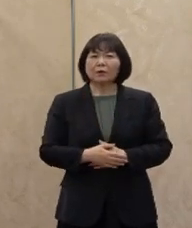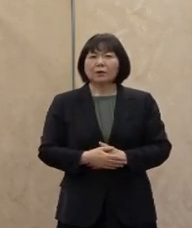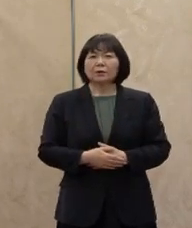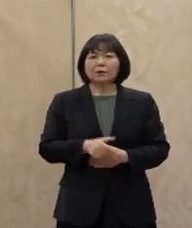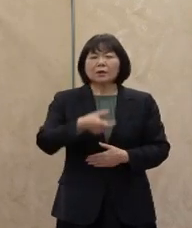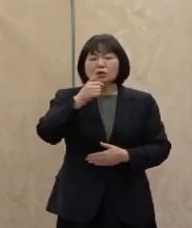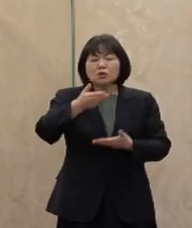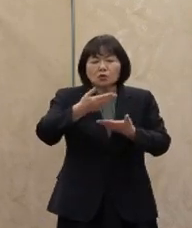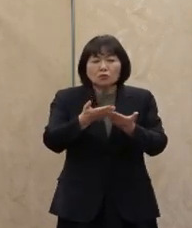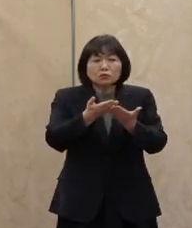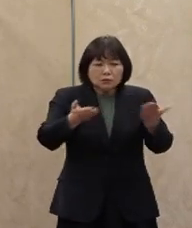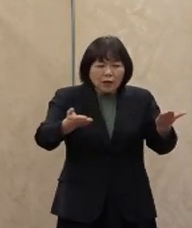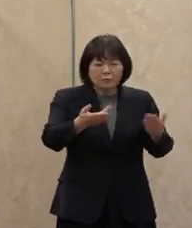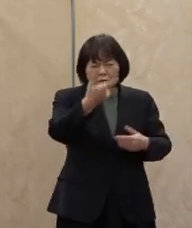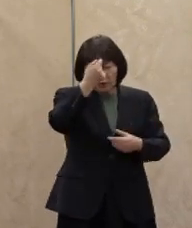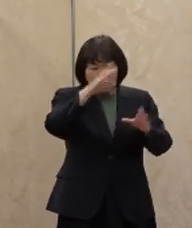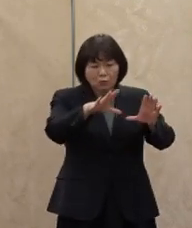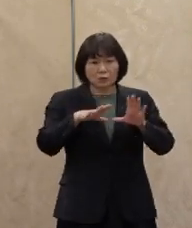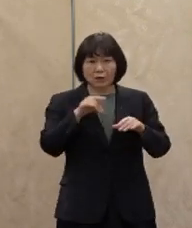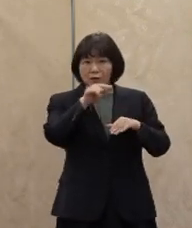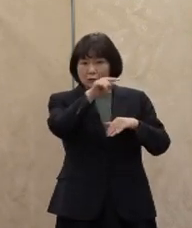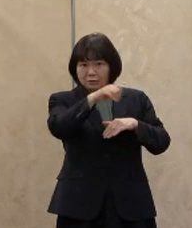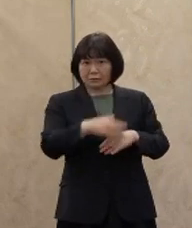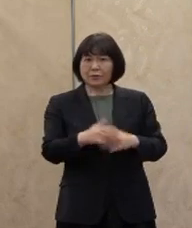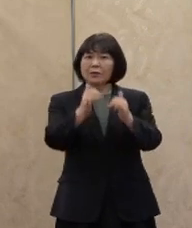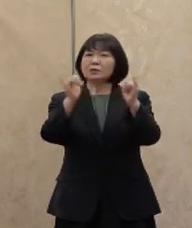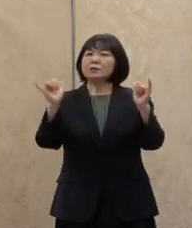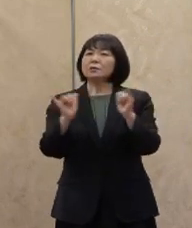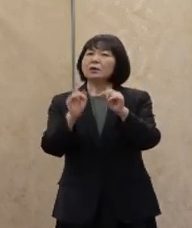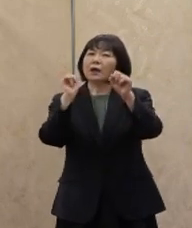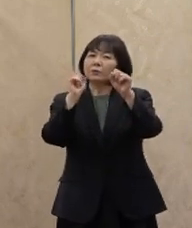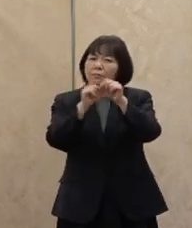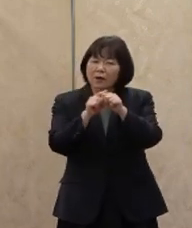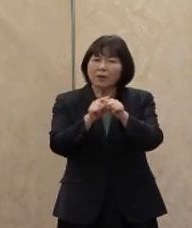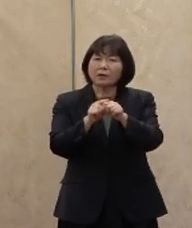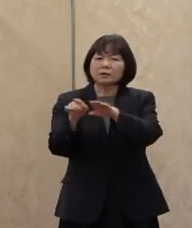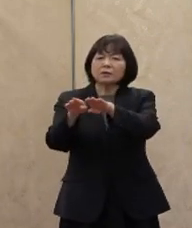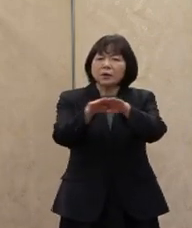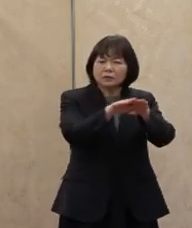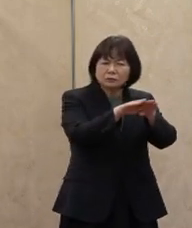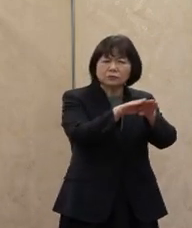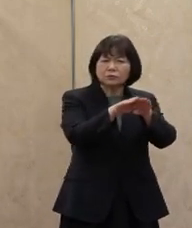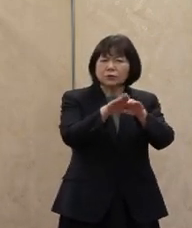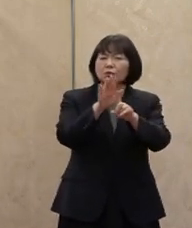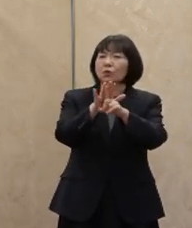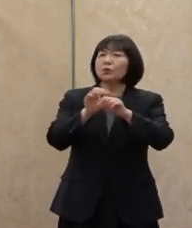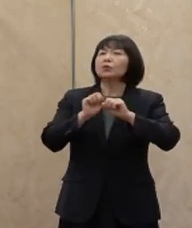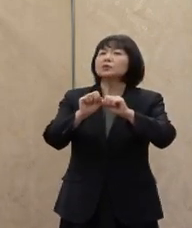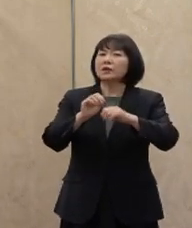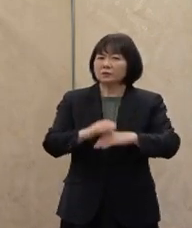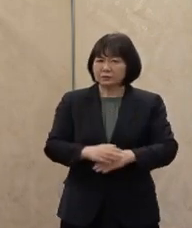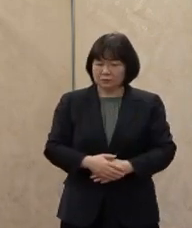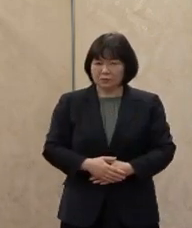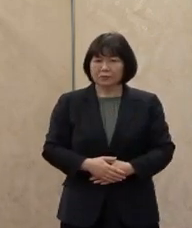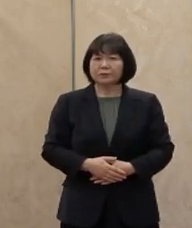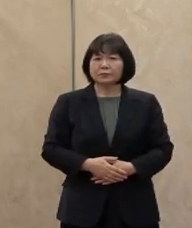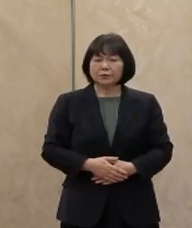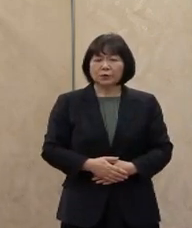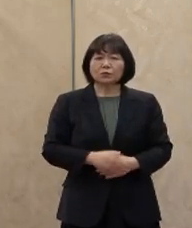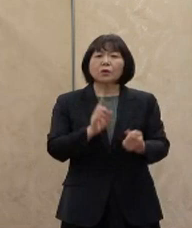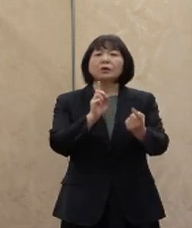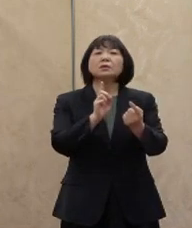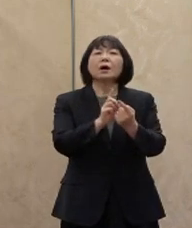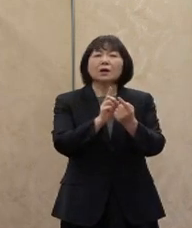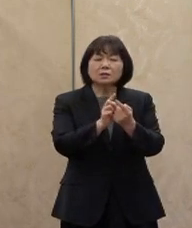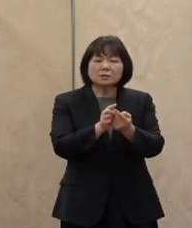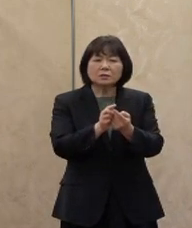飲食店の方も被害を受けてるわけなんでね、社会のために協力するわけですよ。じゃあこの、それに対して閉